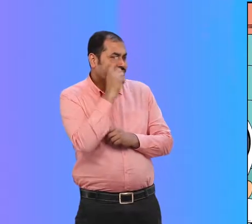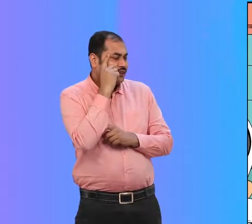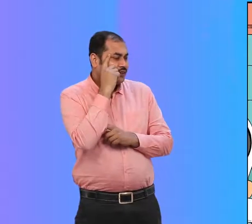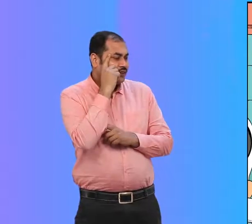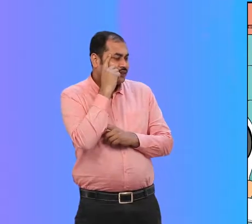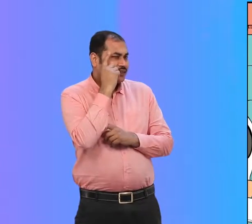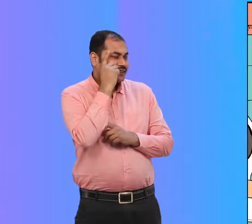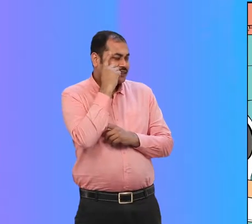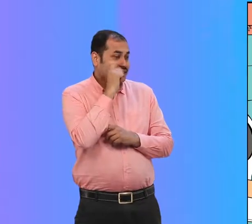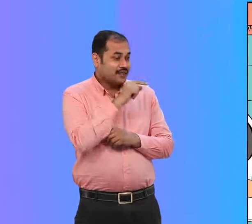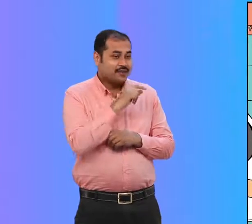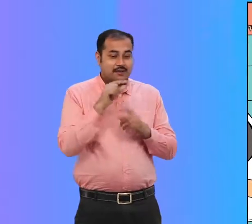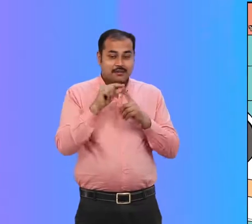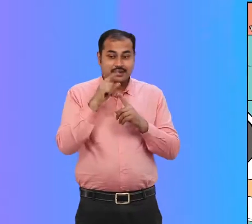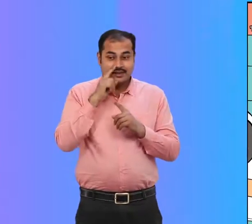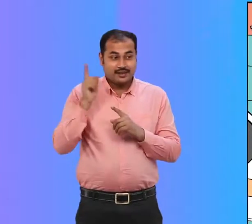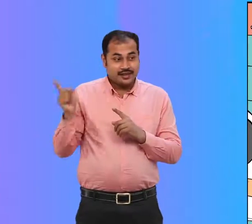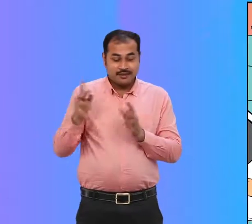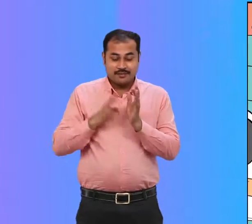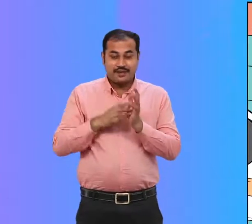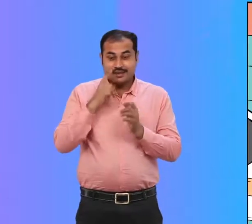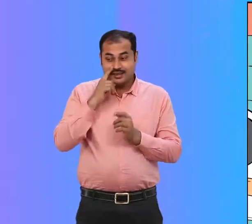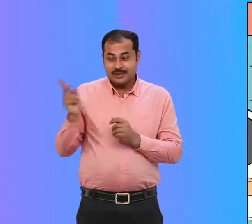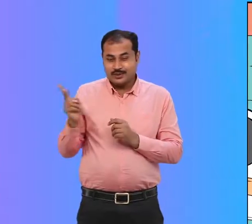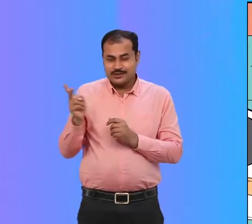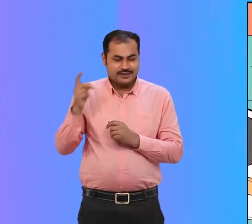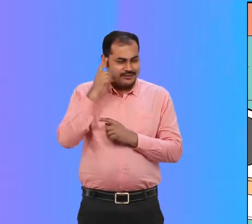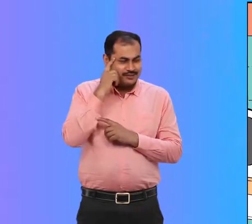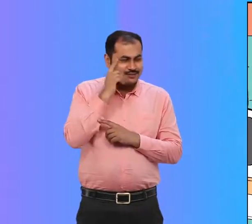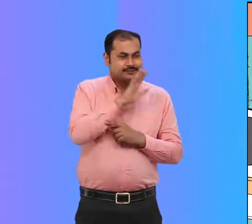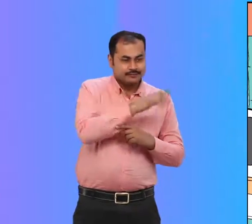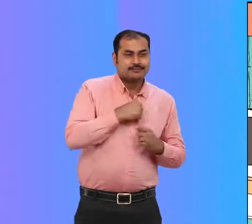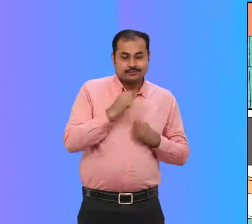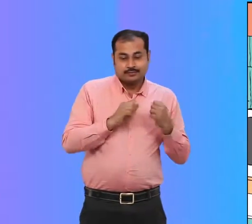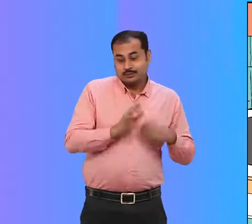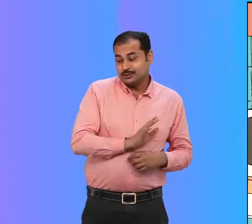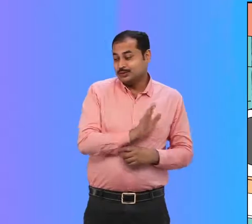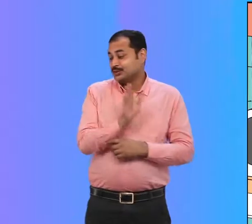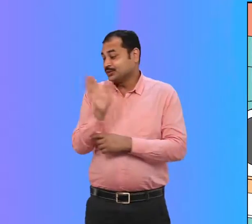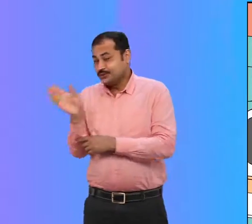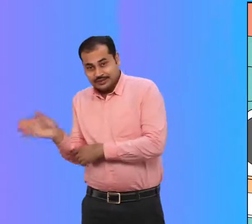हुए मैं दौड़कर प्रिया और माया के पास आ रहा है